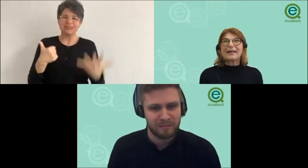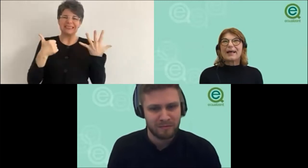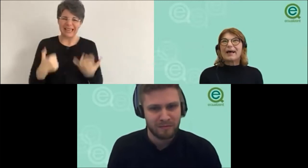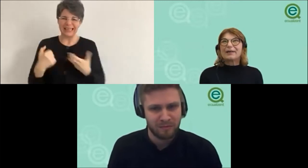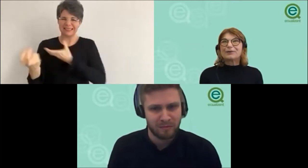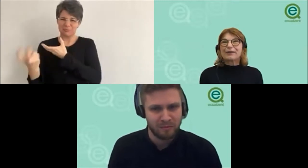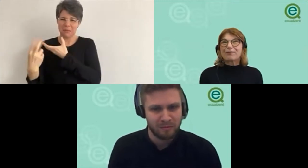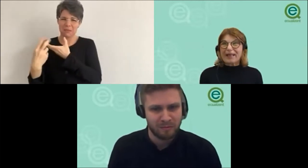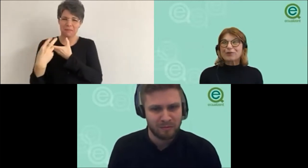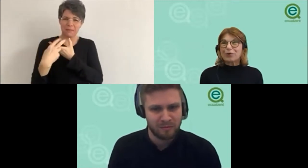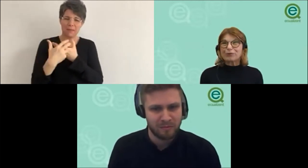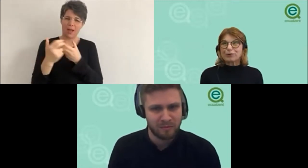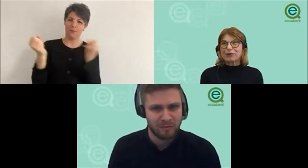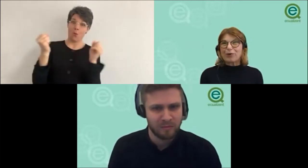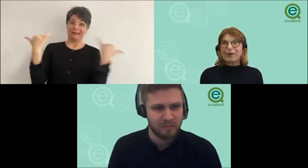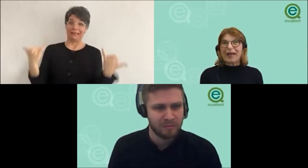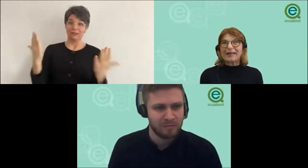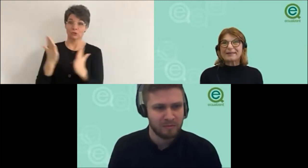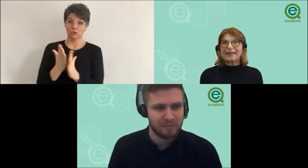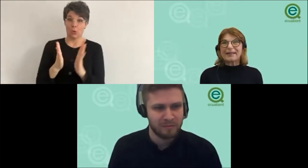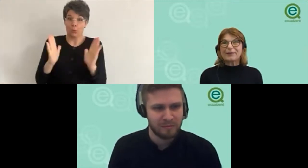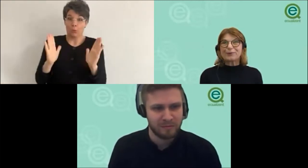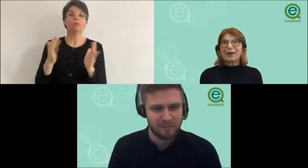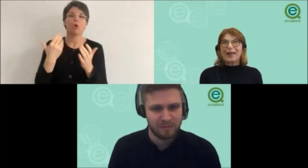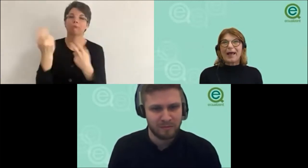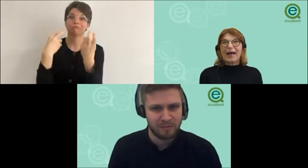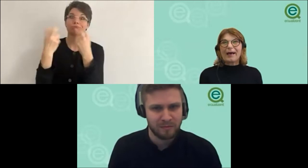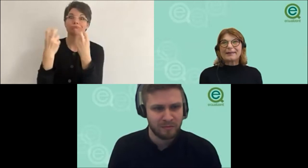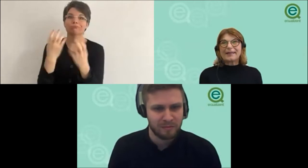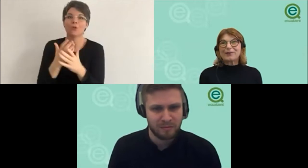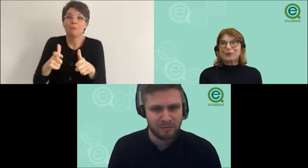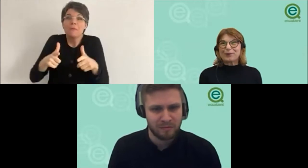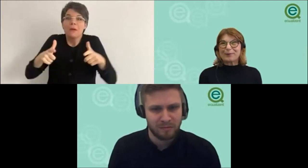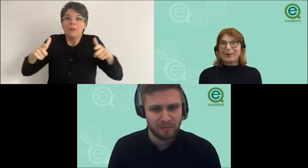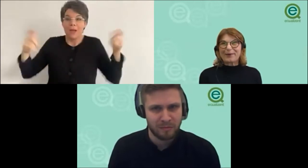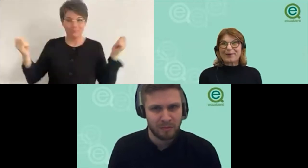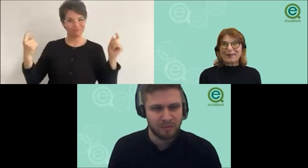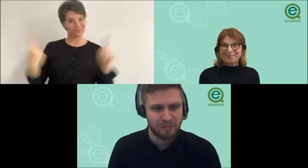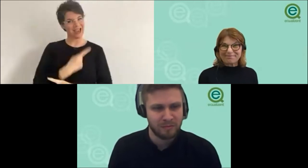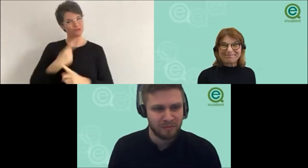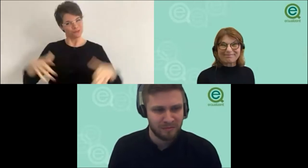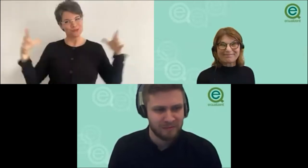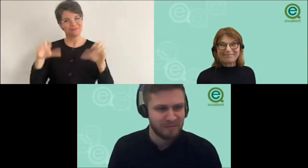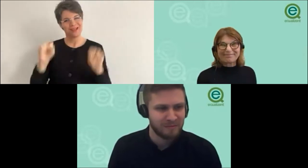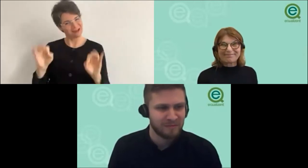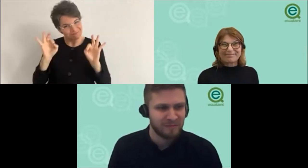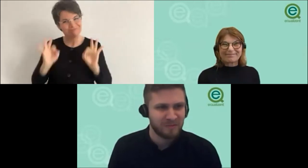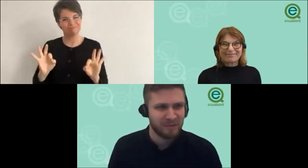Teilnehmerinnen sozusagen jetzt schon, und es kommen noch einige sicherlich dazu, die nächste Stunde verbringen können.